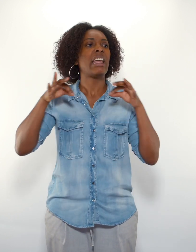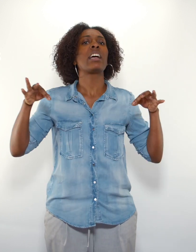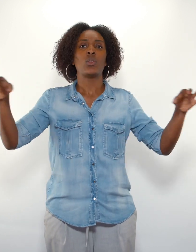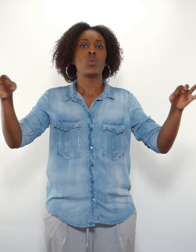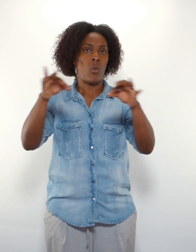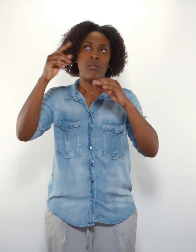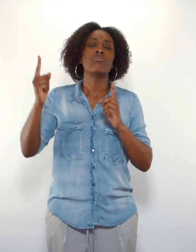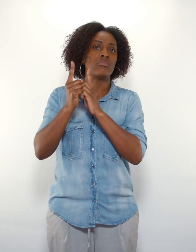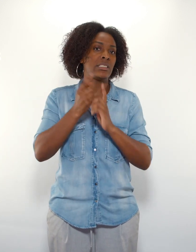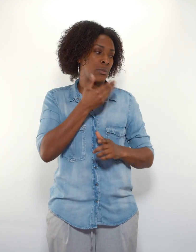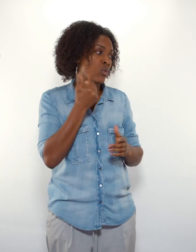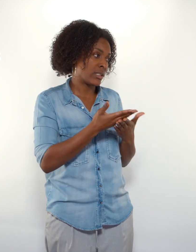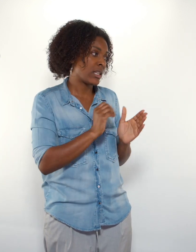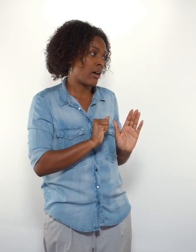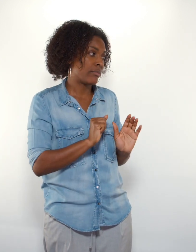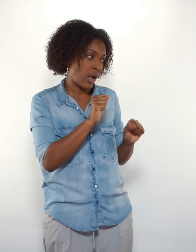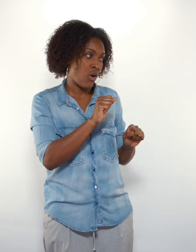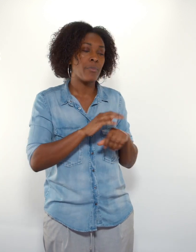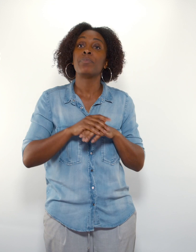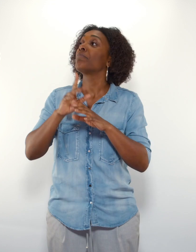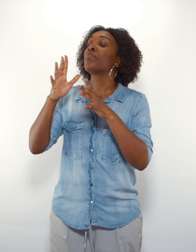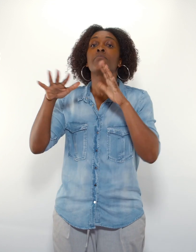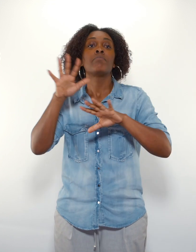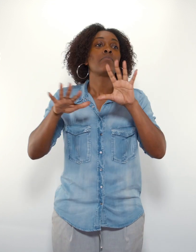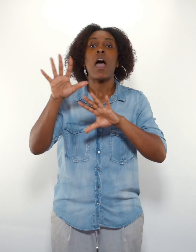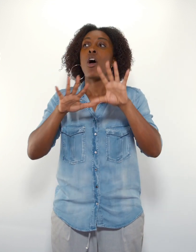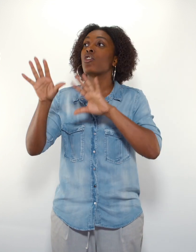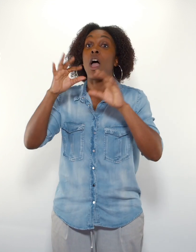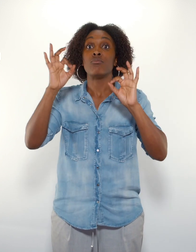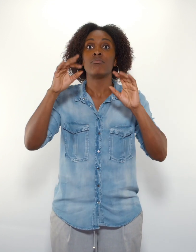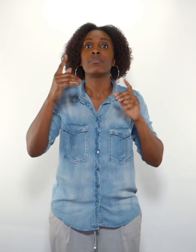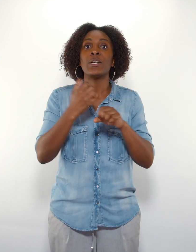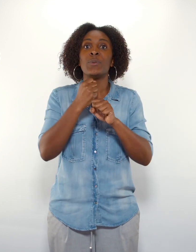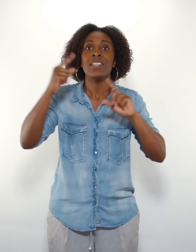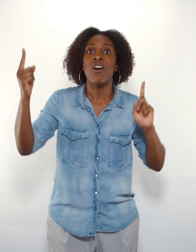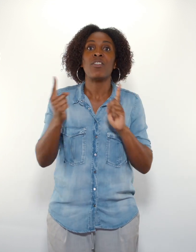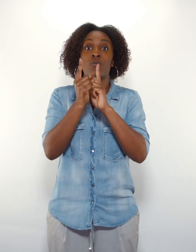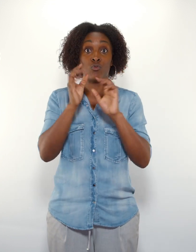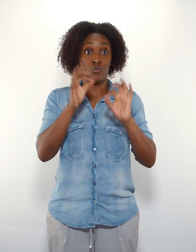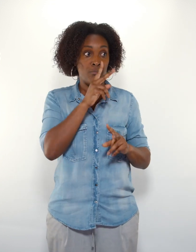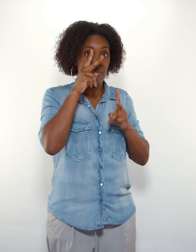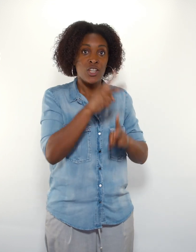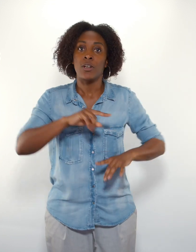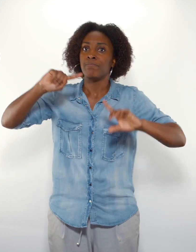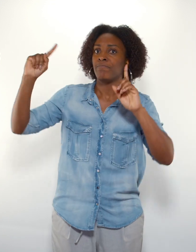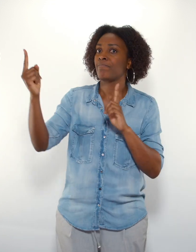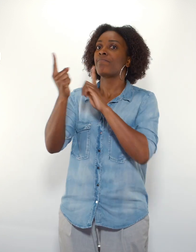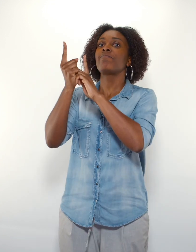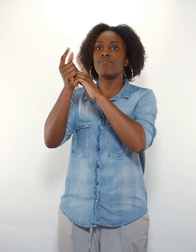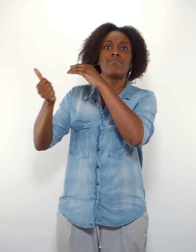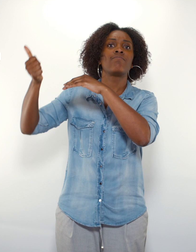territoire. » Alors, il sollicite un entretien et il réussit à avoir un entretien avec le gouverneur. Et ce paysan se rend chez le